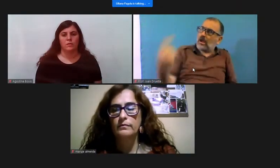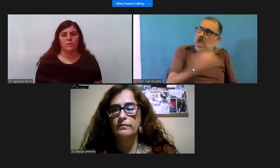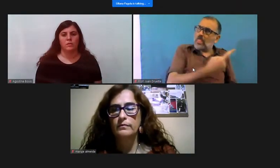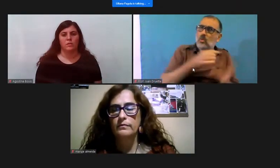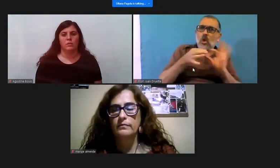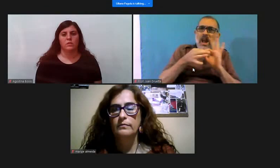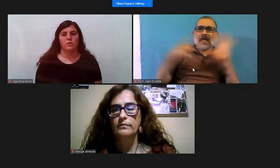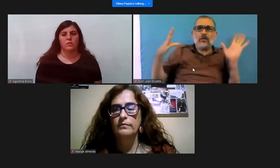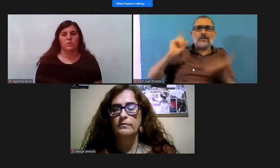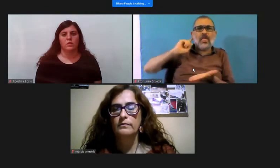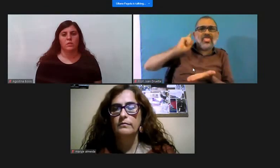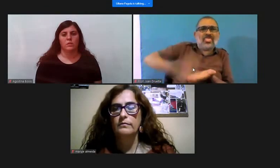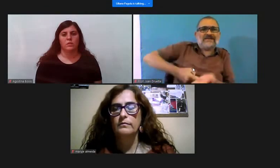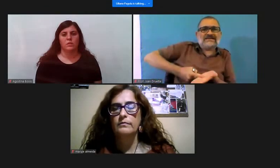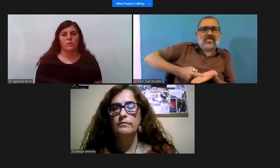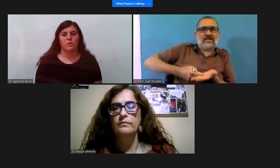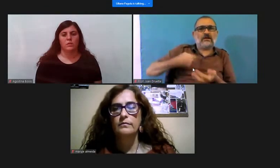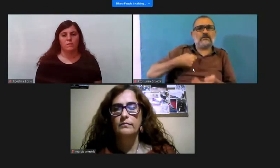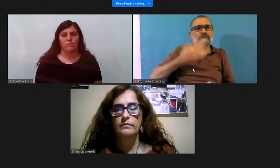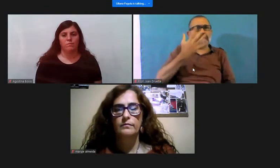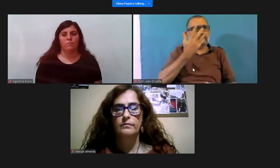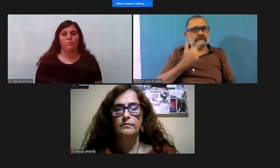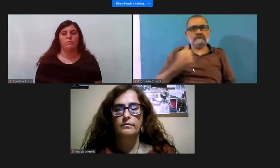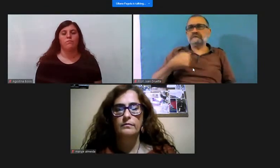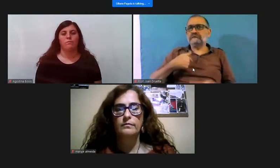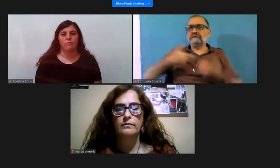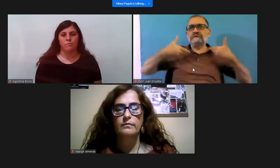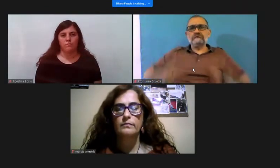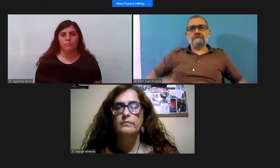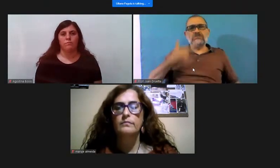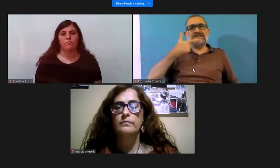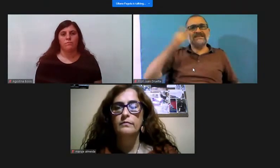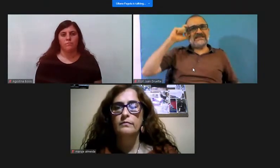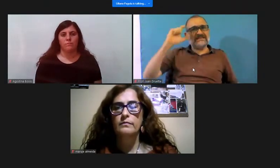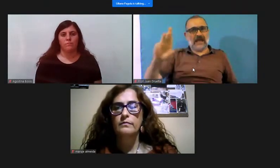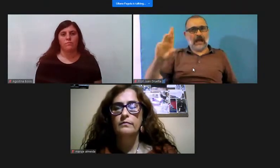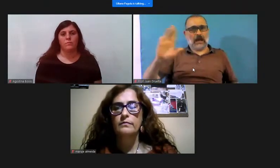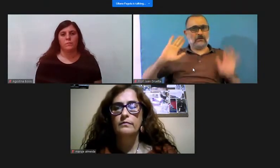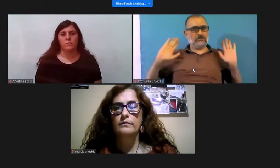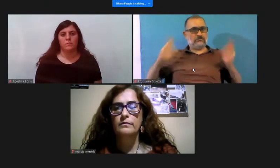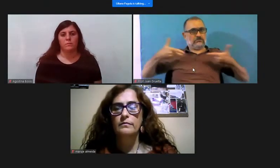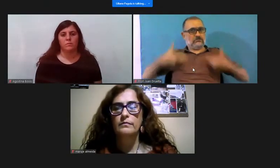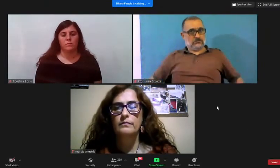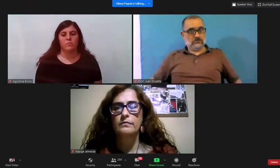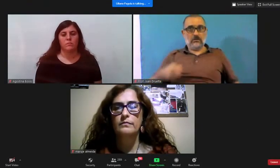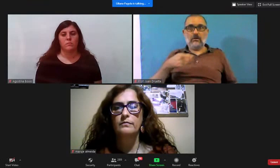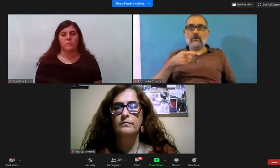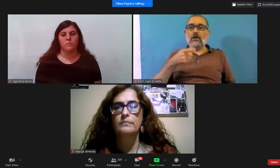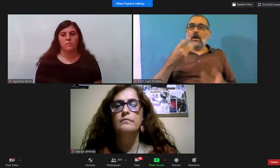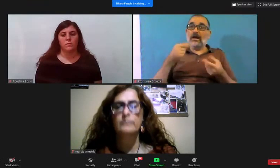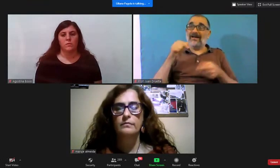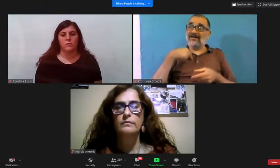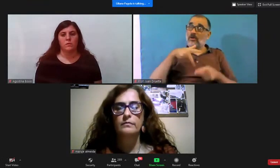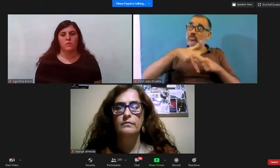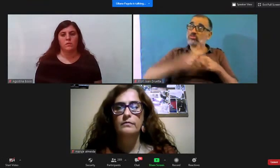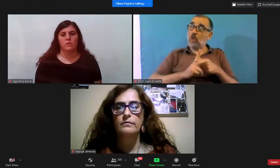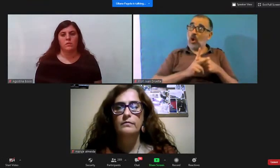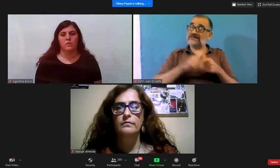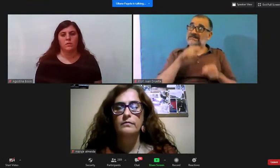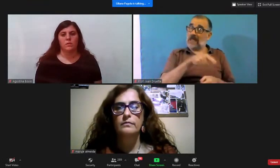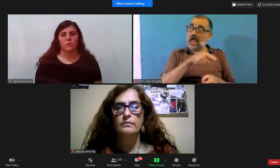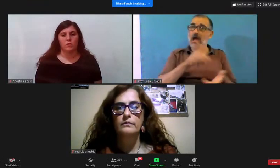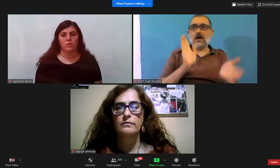de esas personas que son de la comunidad sorda. Es importante también la libertad para decidir ser quien se